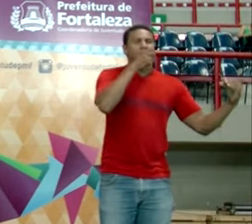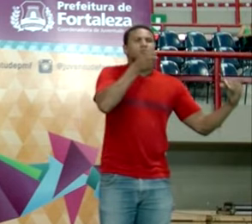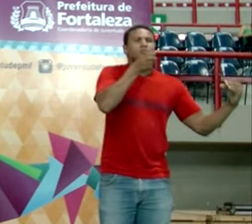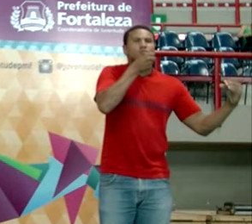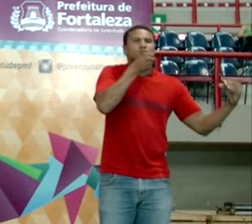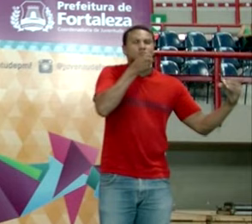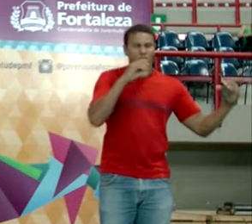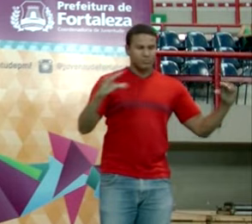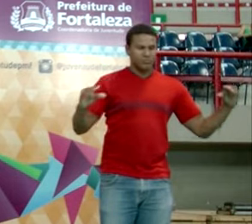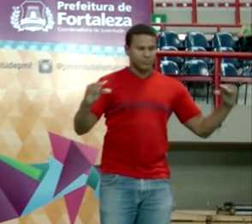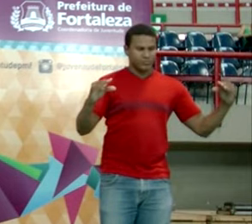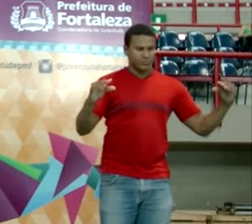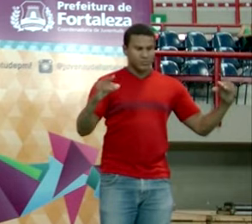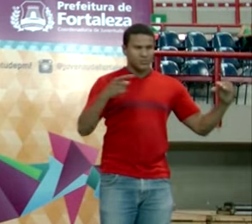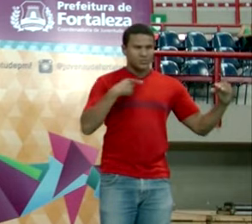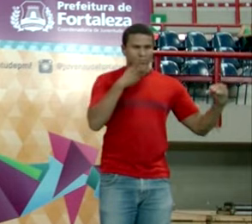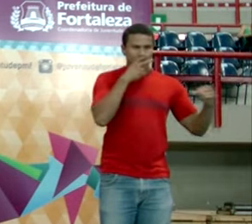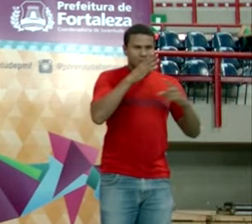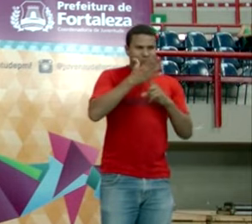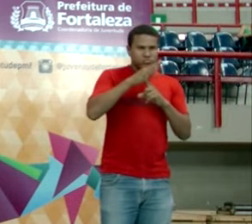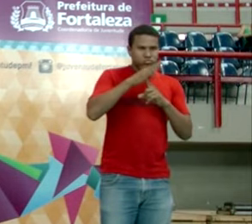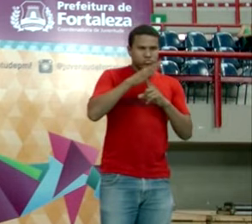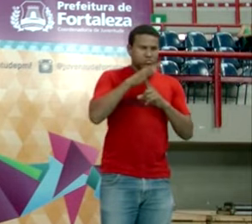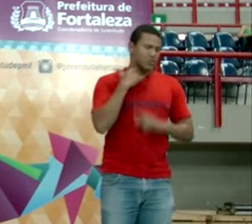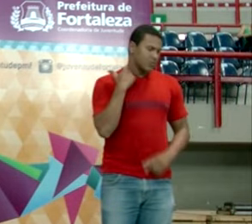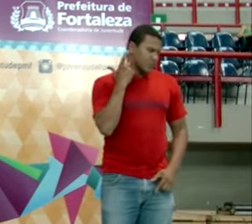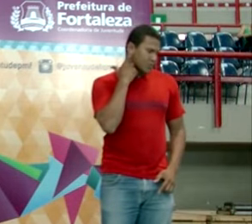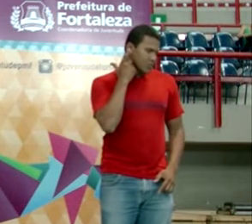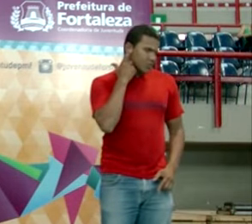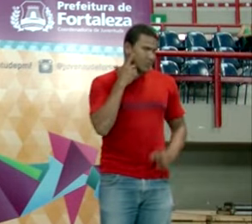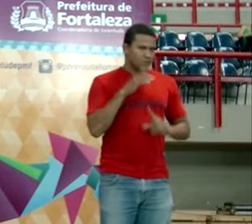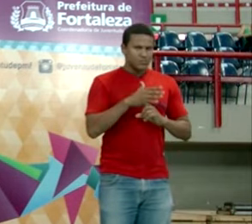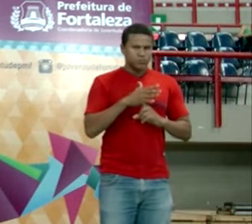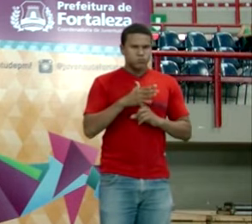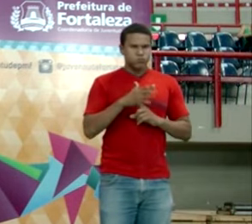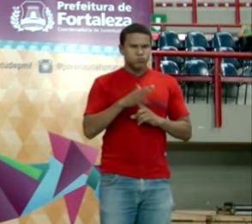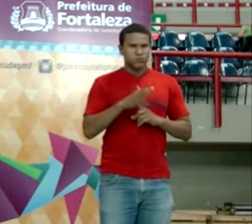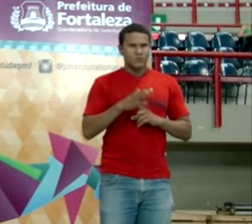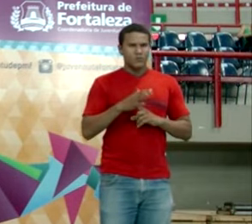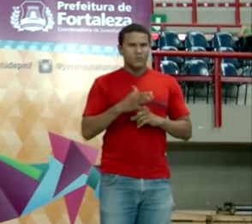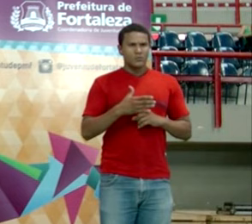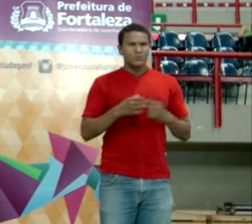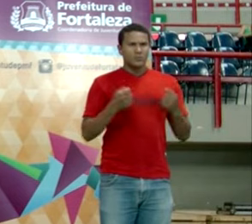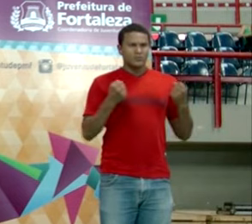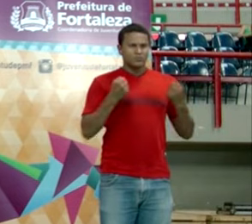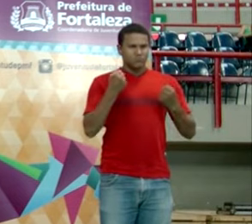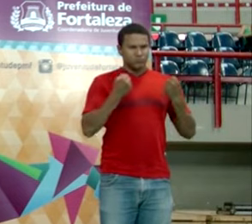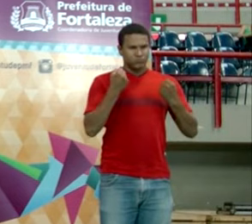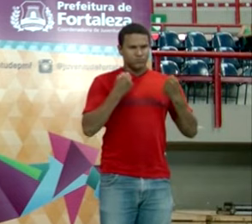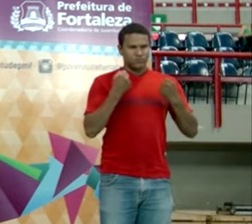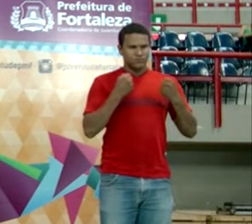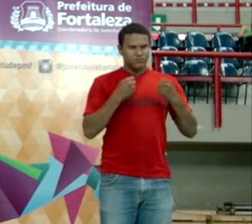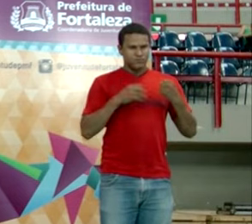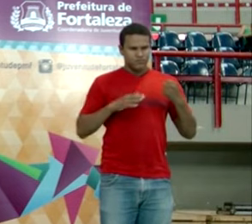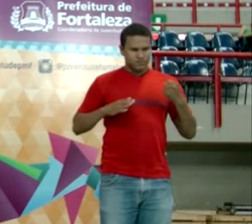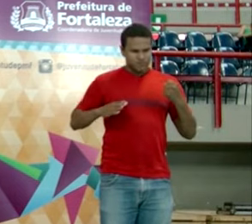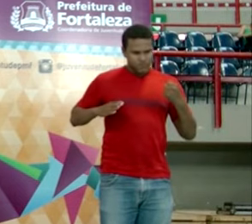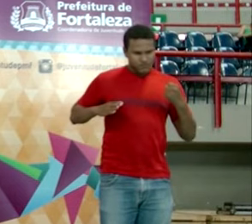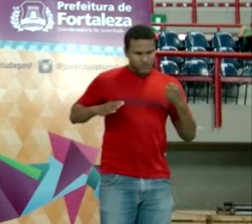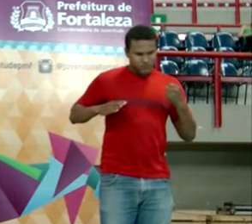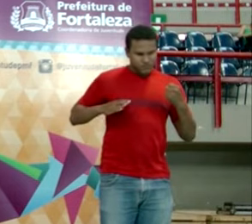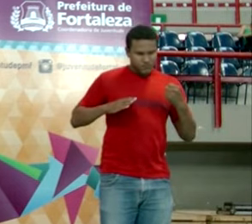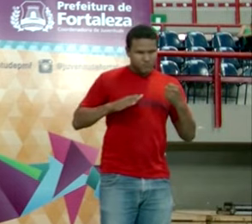ele se aproxima e quando ele se afasta. É mais ou menos assim. Por favor. Assim, ó.